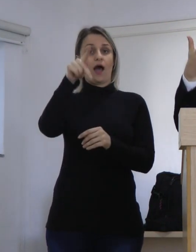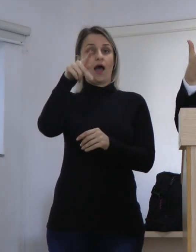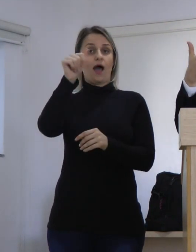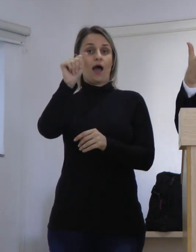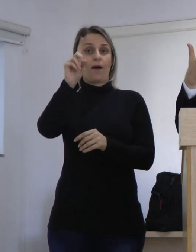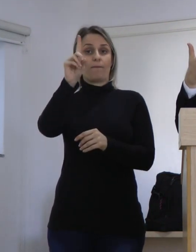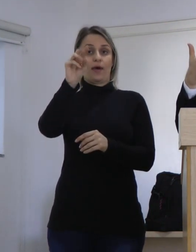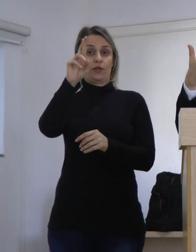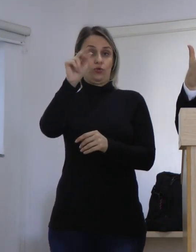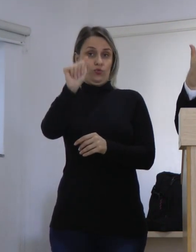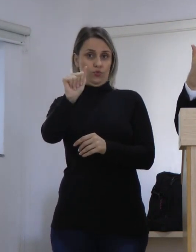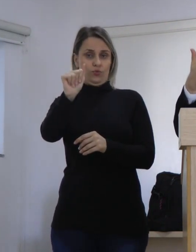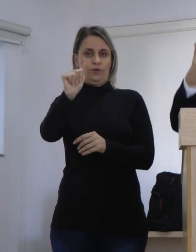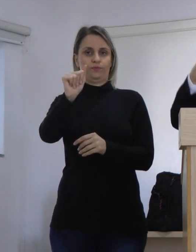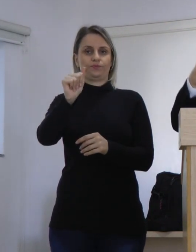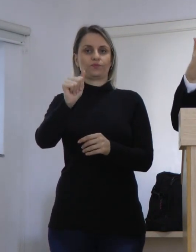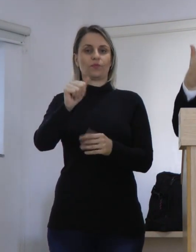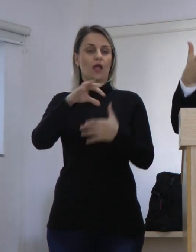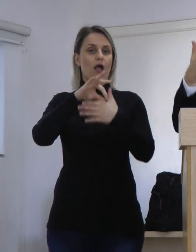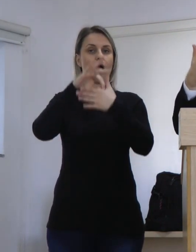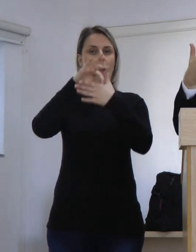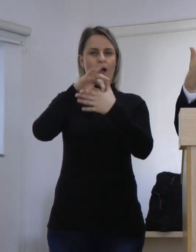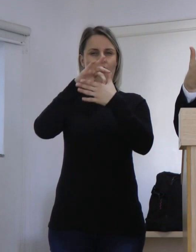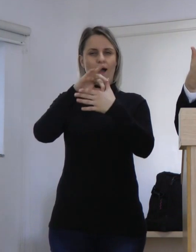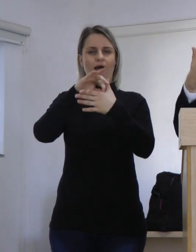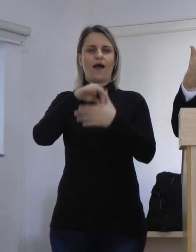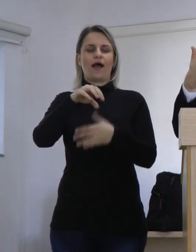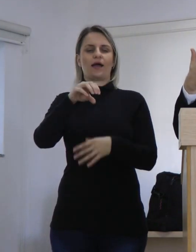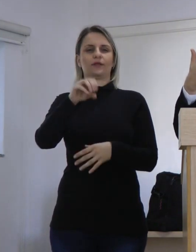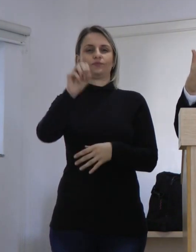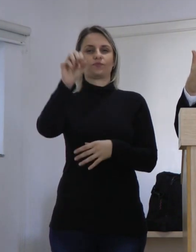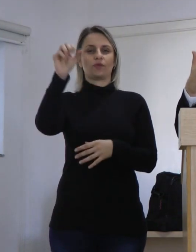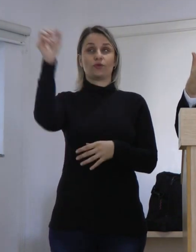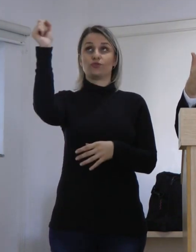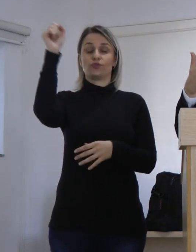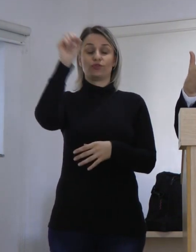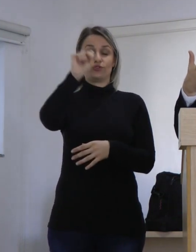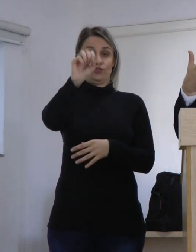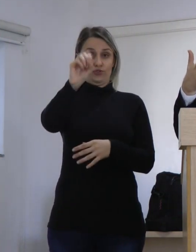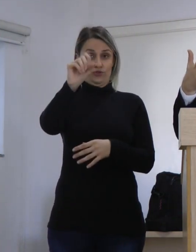baião de dois, né? Arroz com feijão e queijo de coalho derretido,